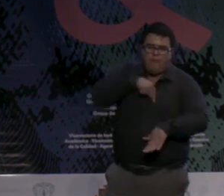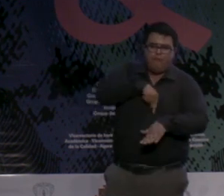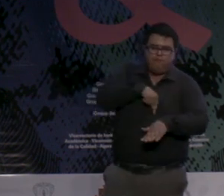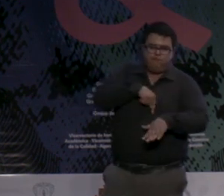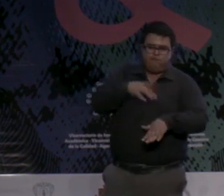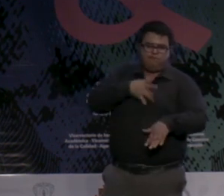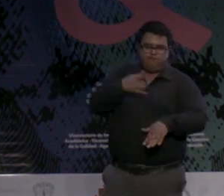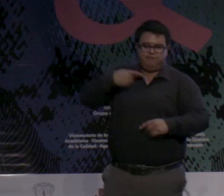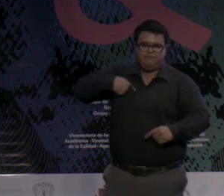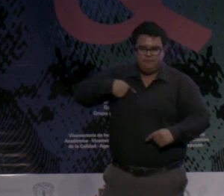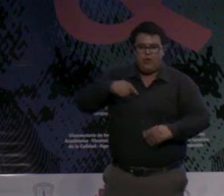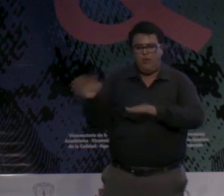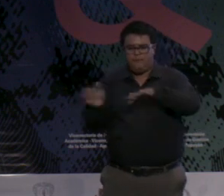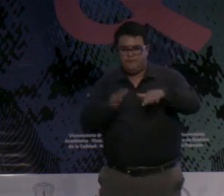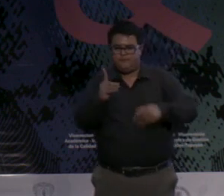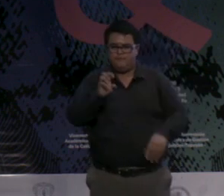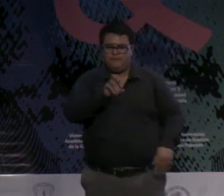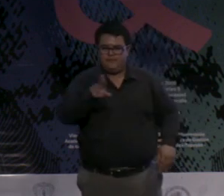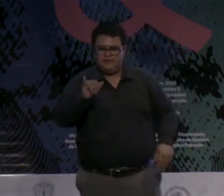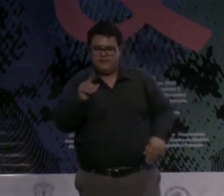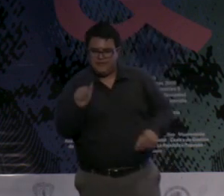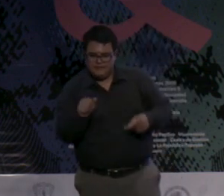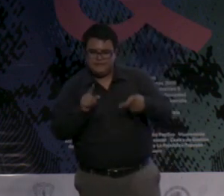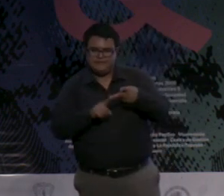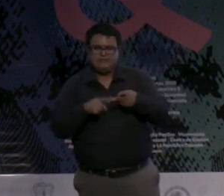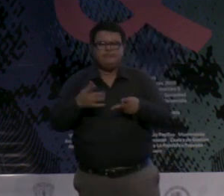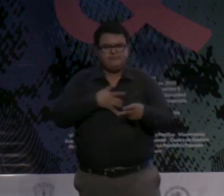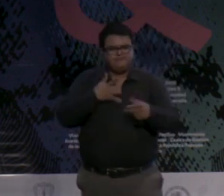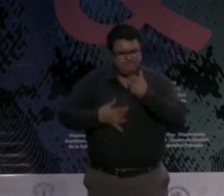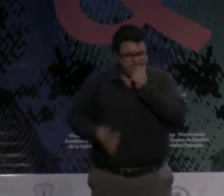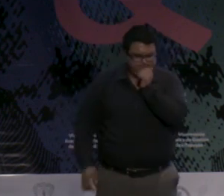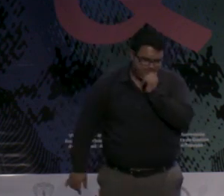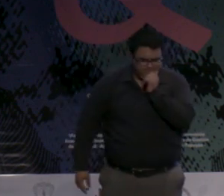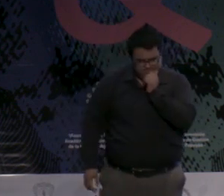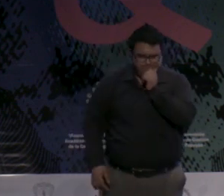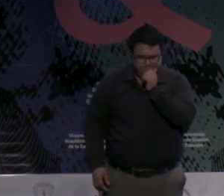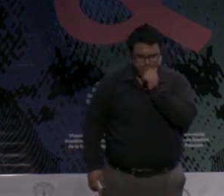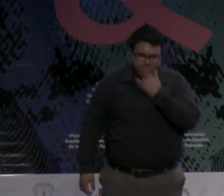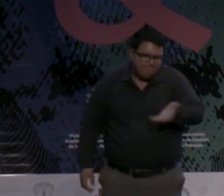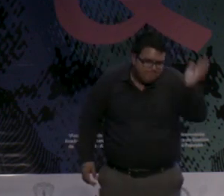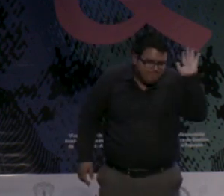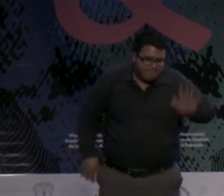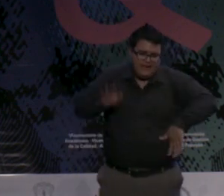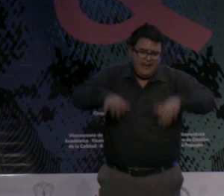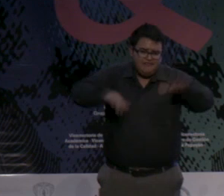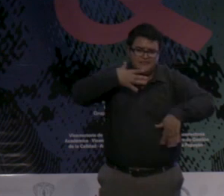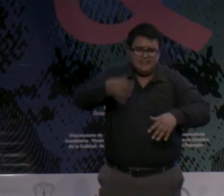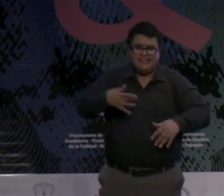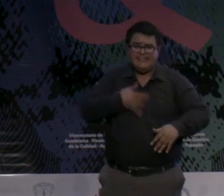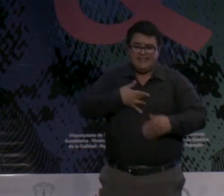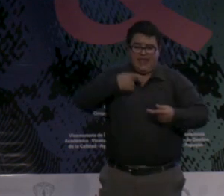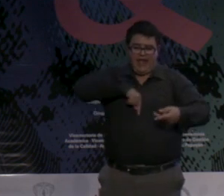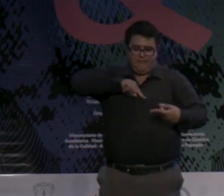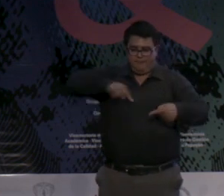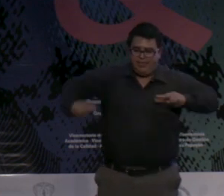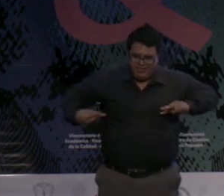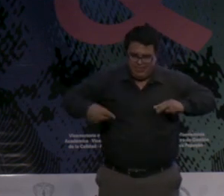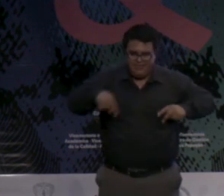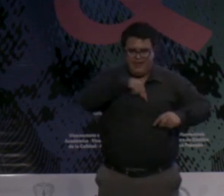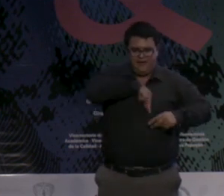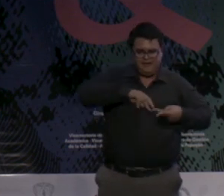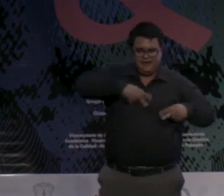que reconoces en el rostro del otro que hay una humanidad, y en ese momento, en ese acontecimiento, la vida o la muerte del otro te compete